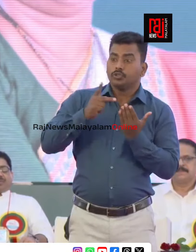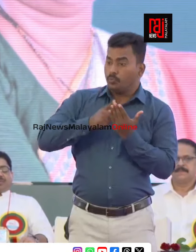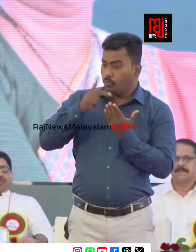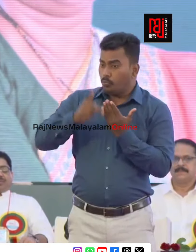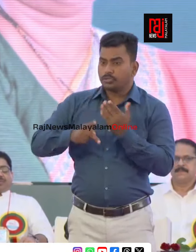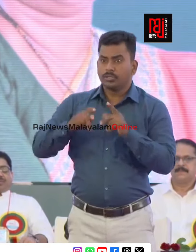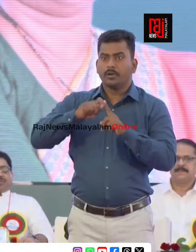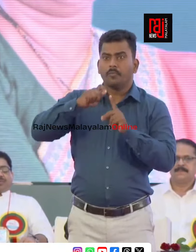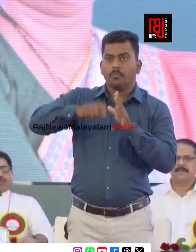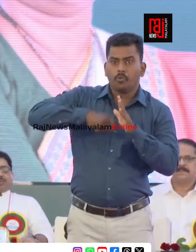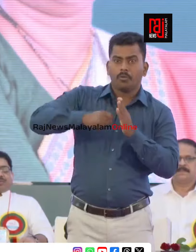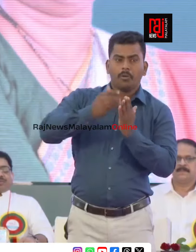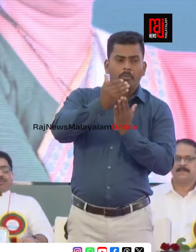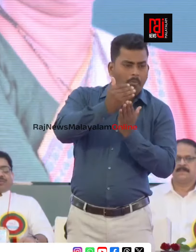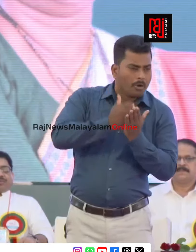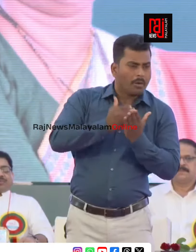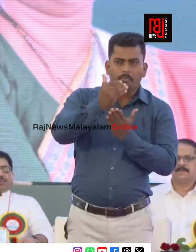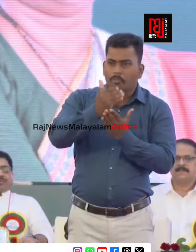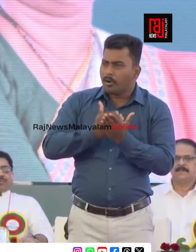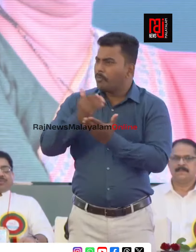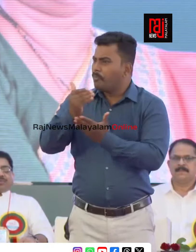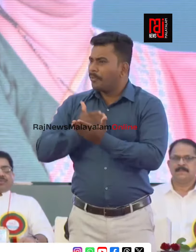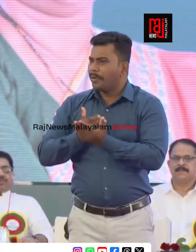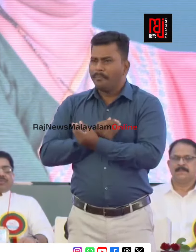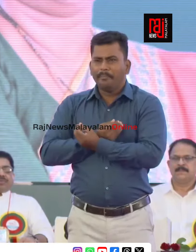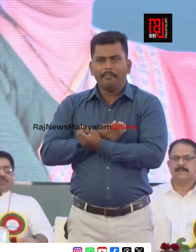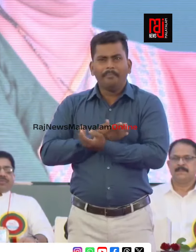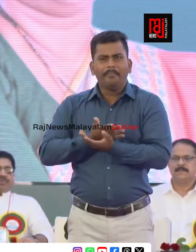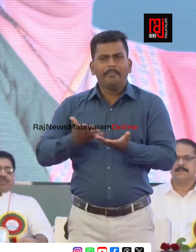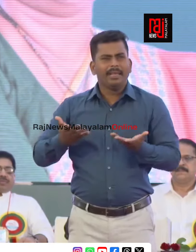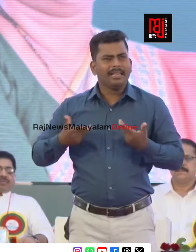ഭിന്നശേഷി വിഭാഗത്തിൽപ്പെട്ടവരെ നമ്മുടെ